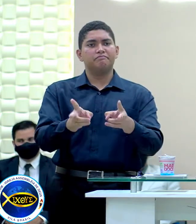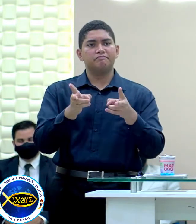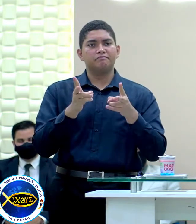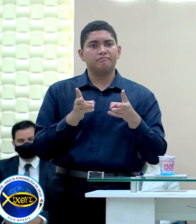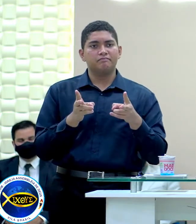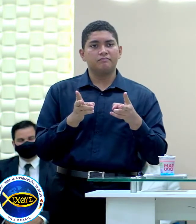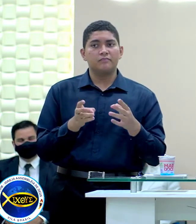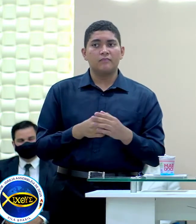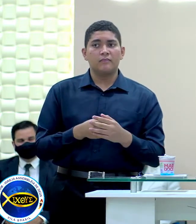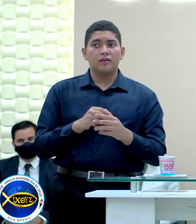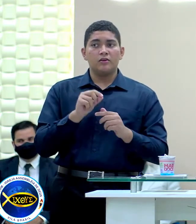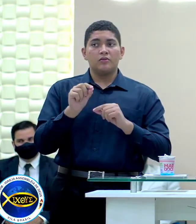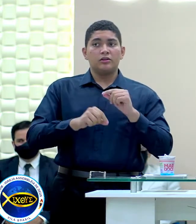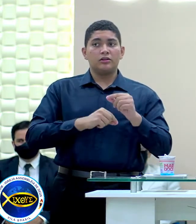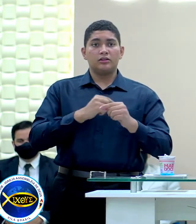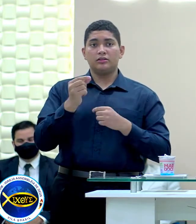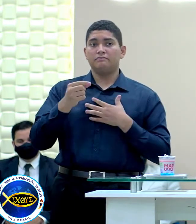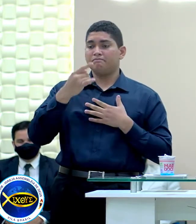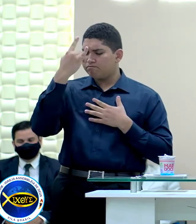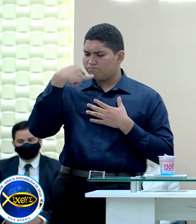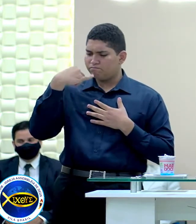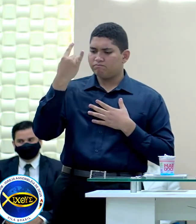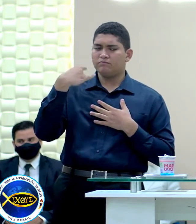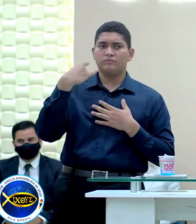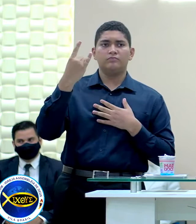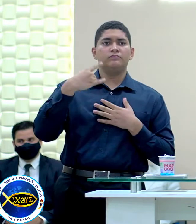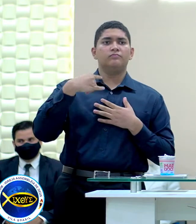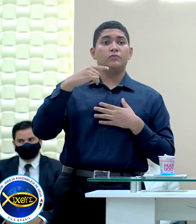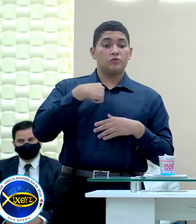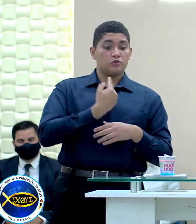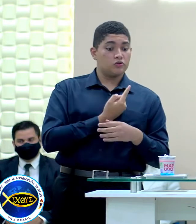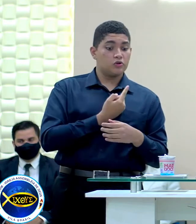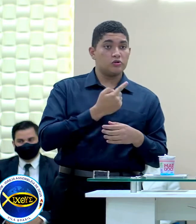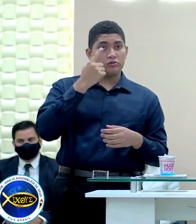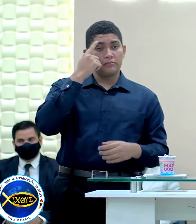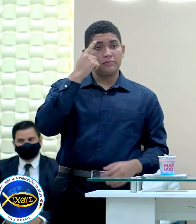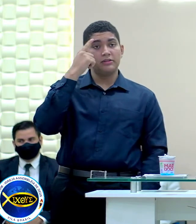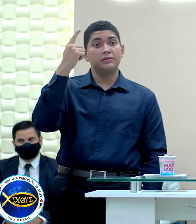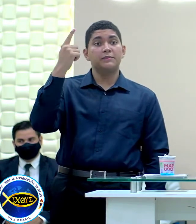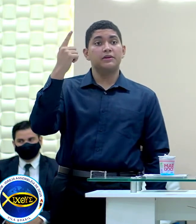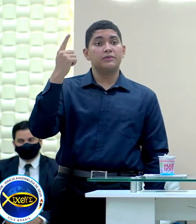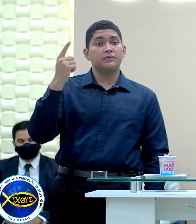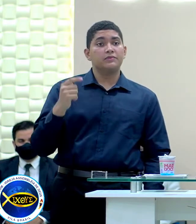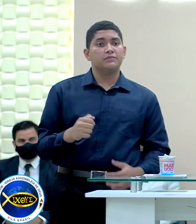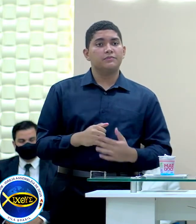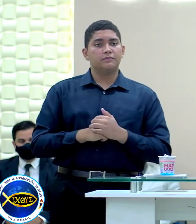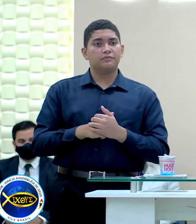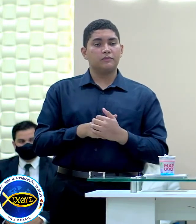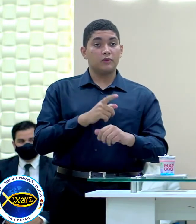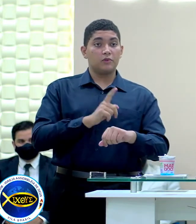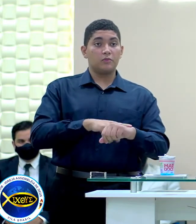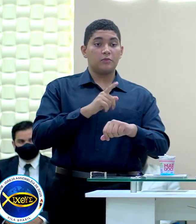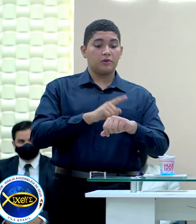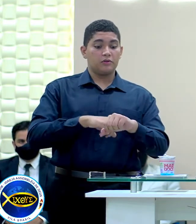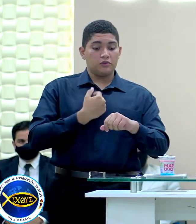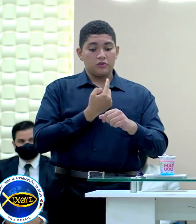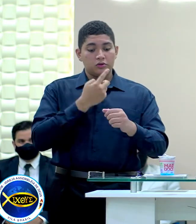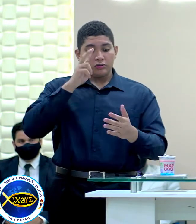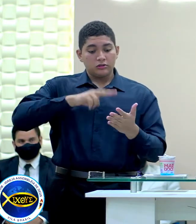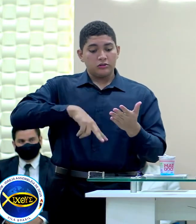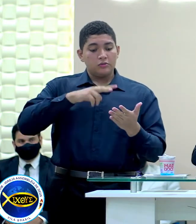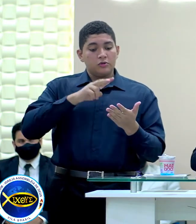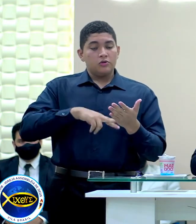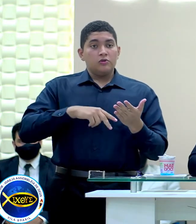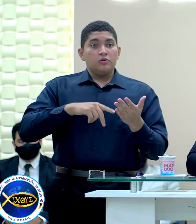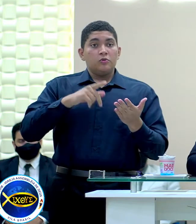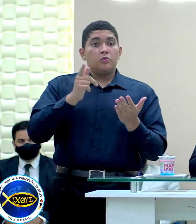O que é que está chamando a atenção dos nossos pensamentos? Quando nós lemos